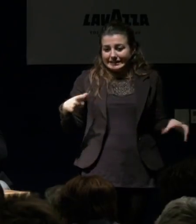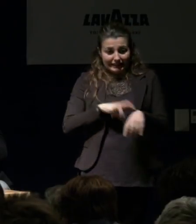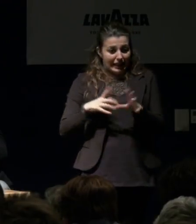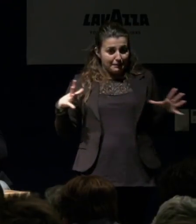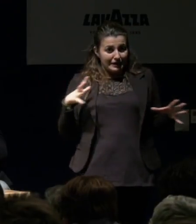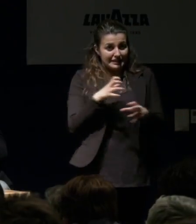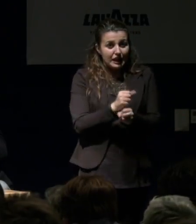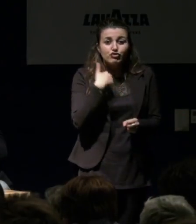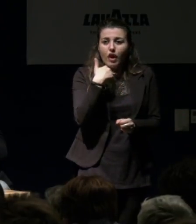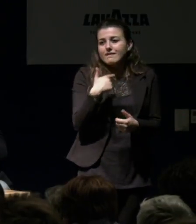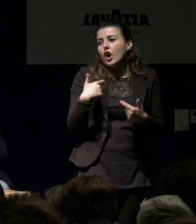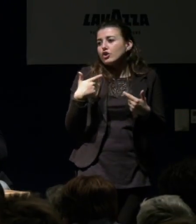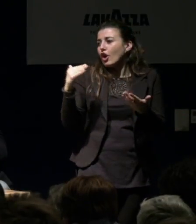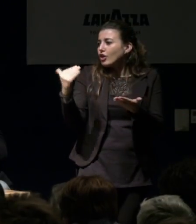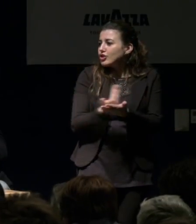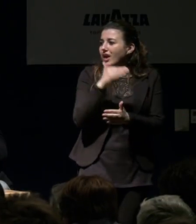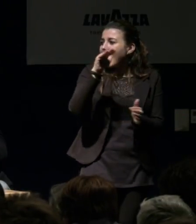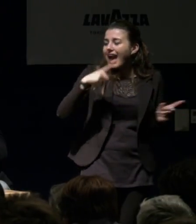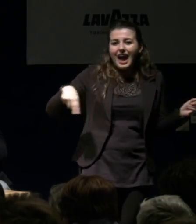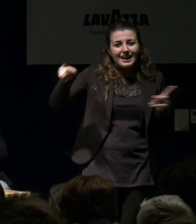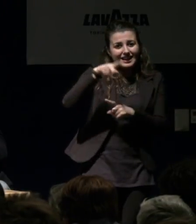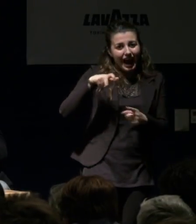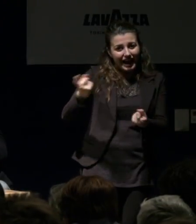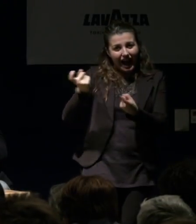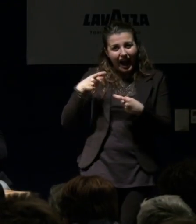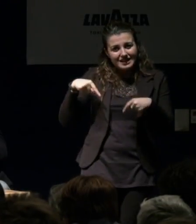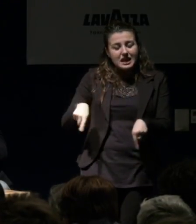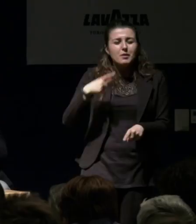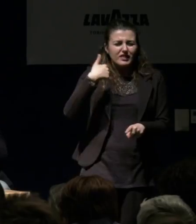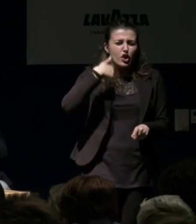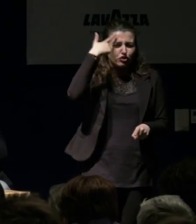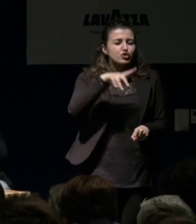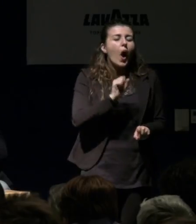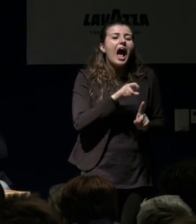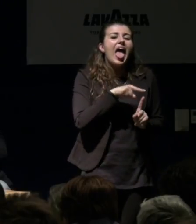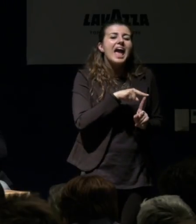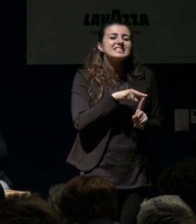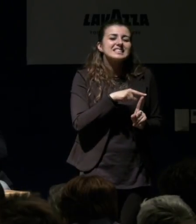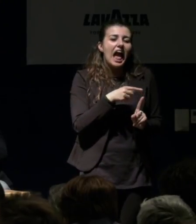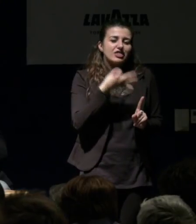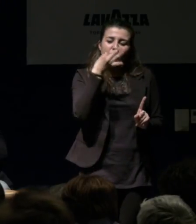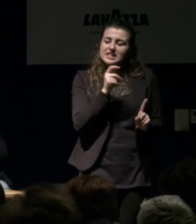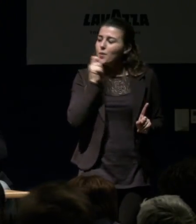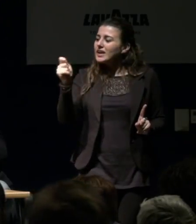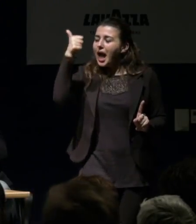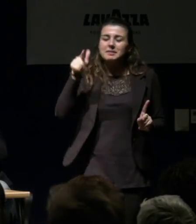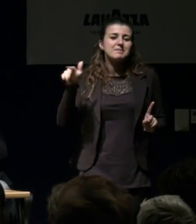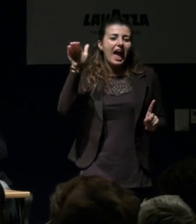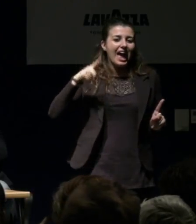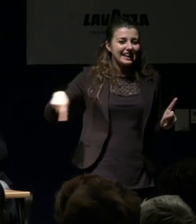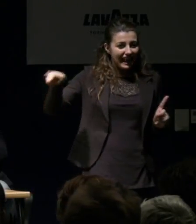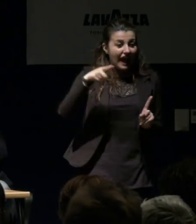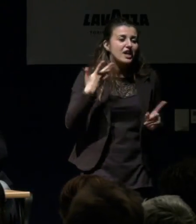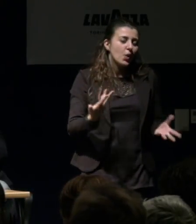non voglio togliere tempo soprattutto ai ragazzi perché so quanto ci avrebbe tenuto a dare la parola ai ragazzi soprattutto del liceo archita